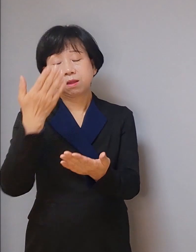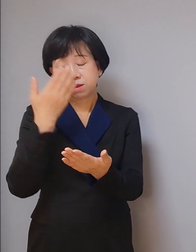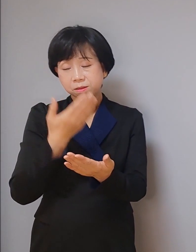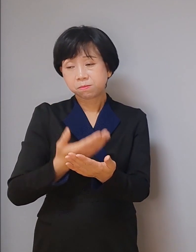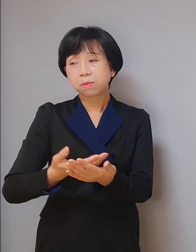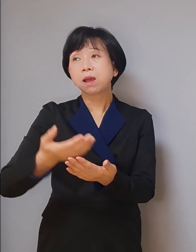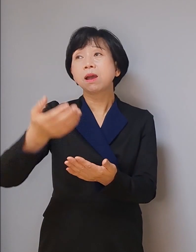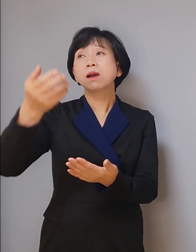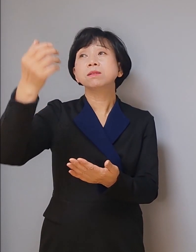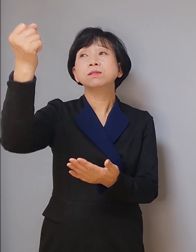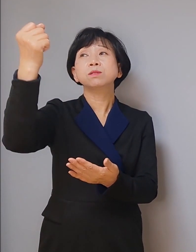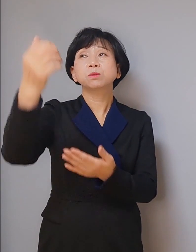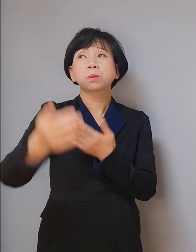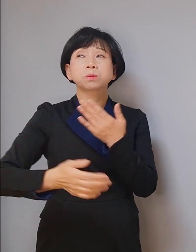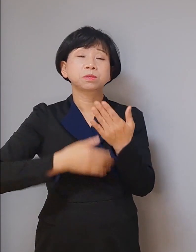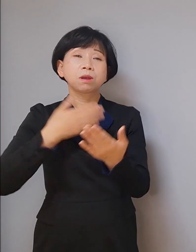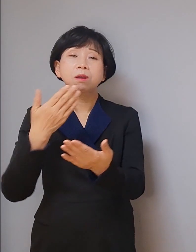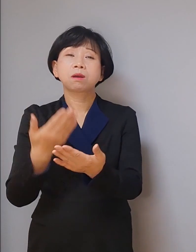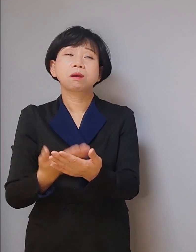받으소서.